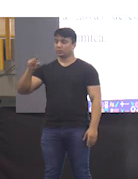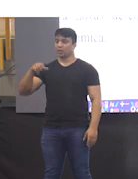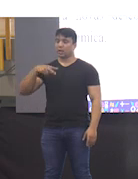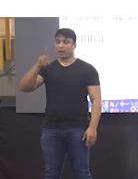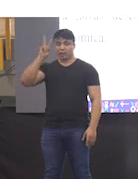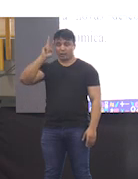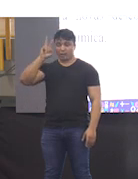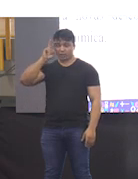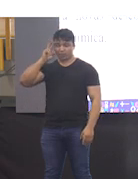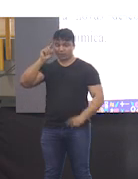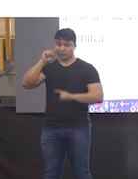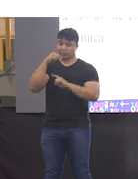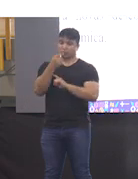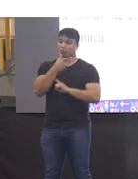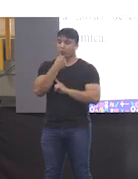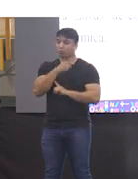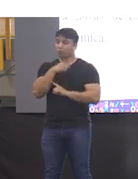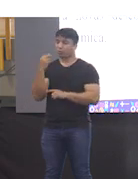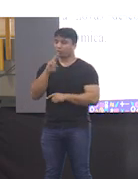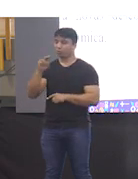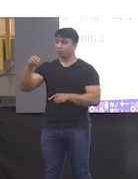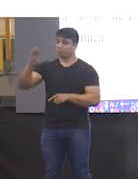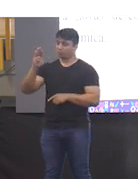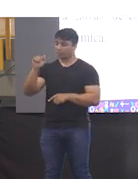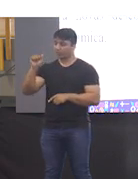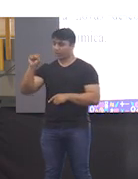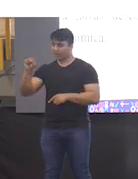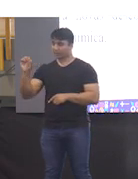Memórias Póstumas de Brás Cubas.